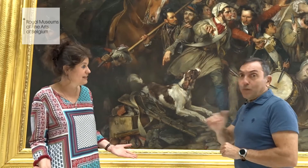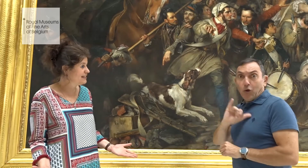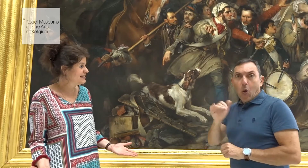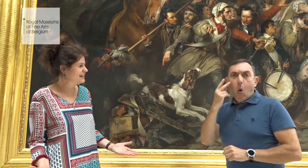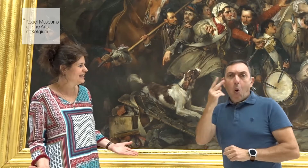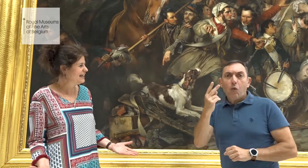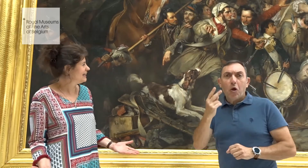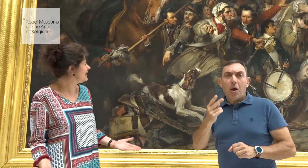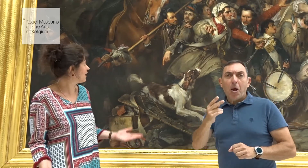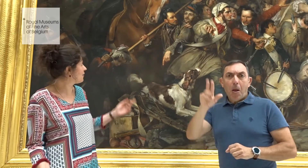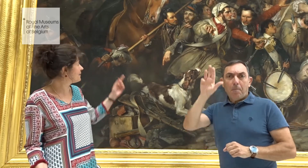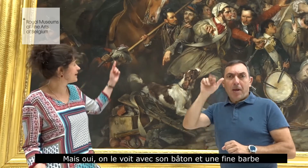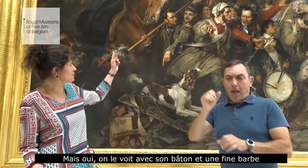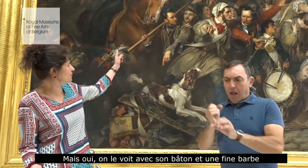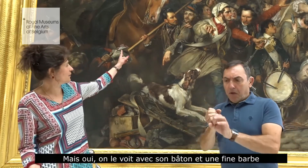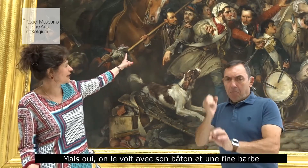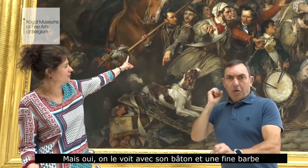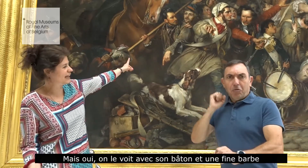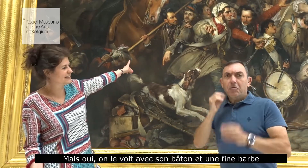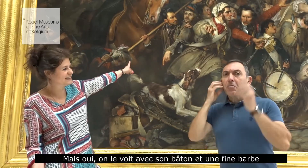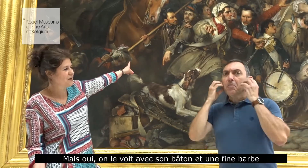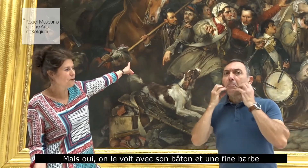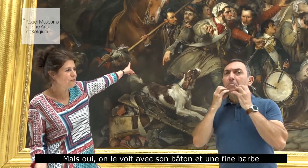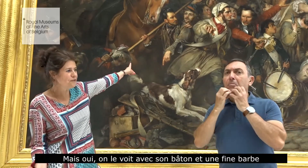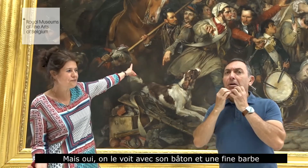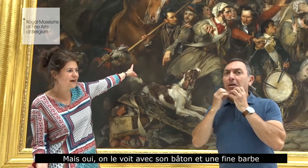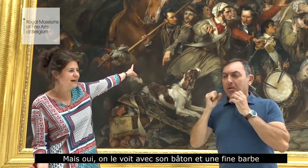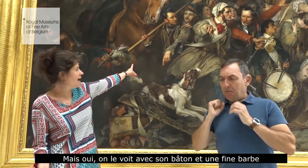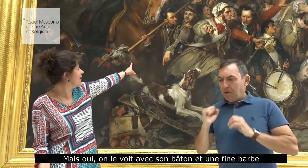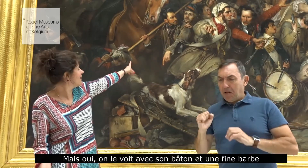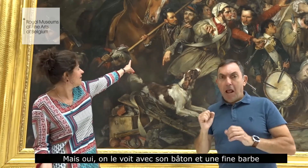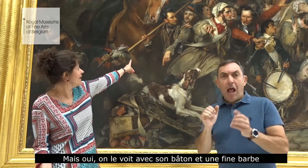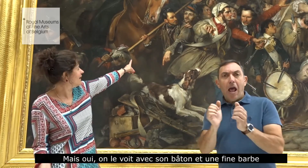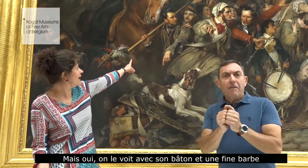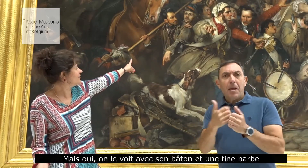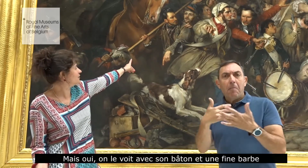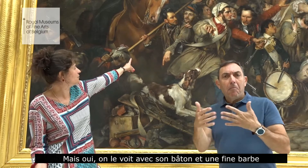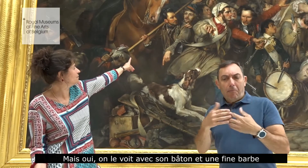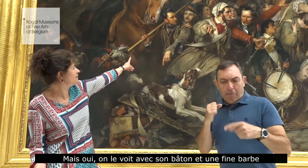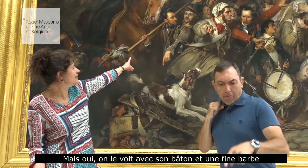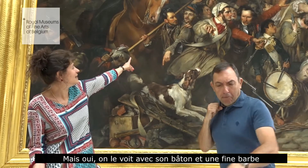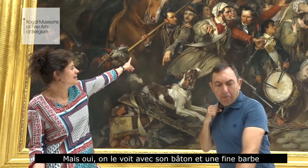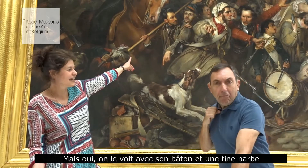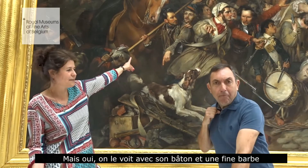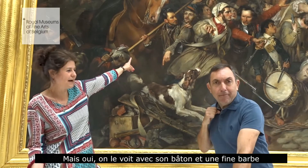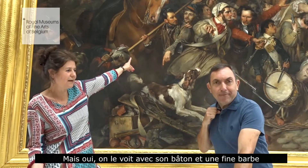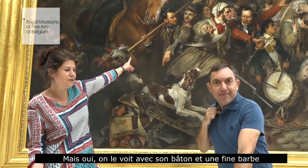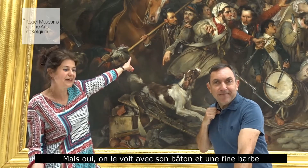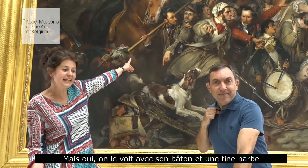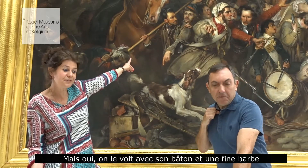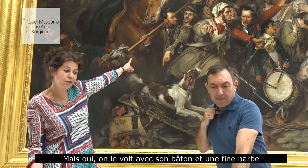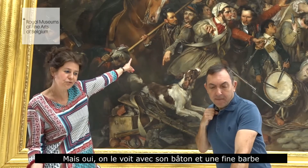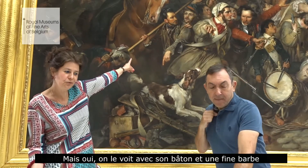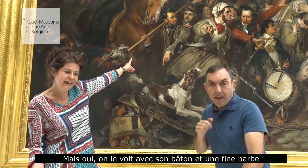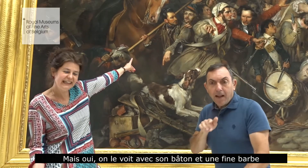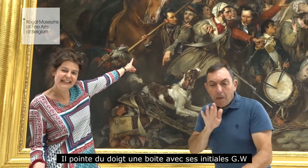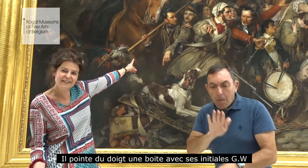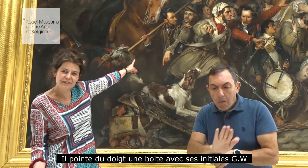Oui, il a repéré son portrait. Regardez, on le voit là, avec une légère barbe. Et surtout, il est en train